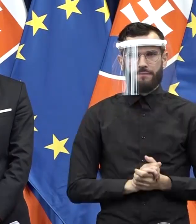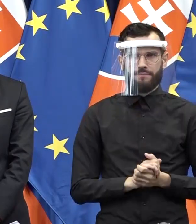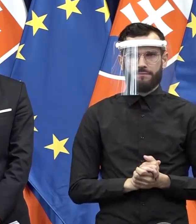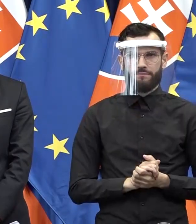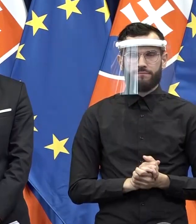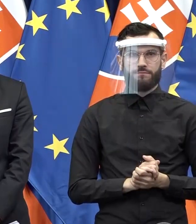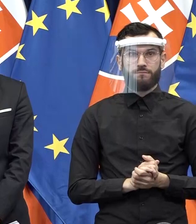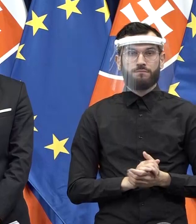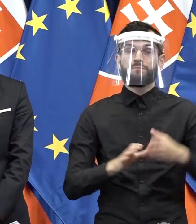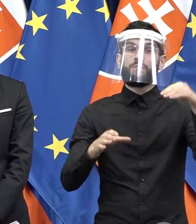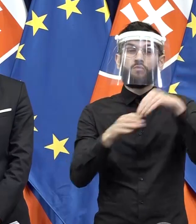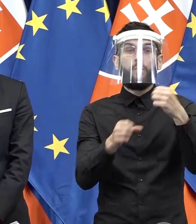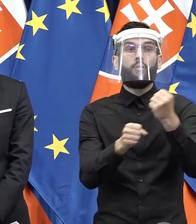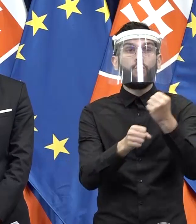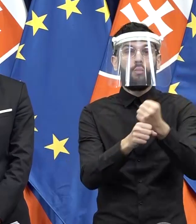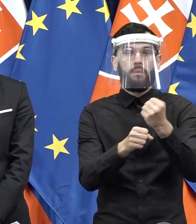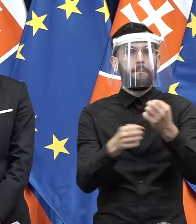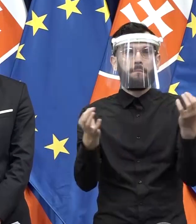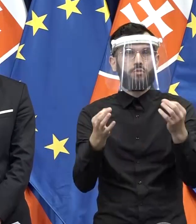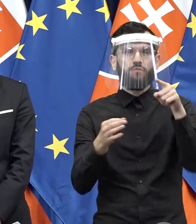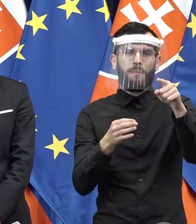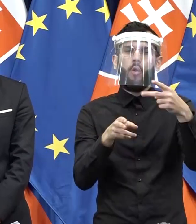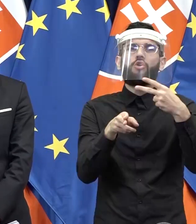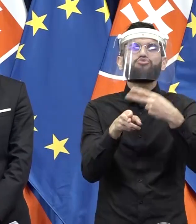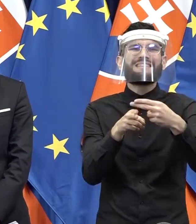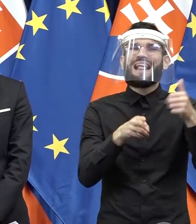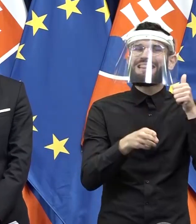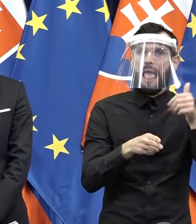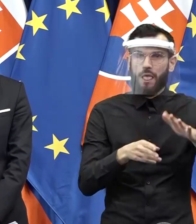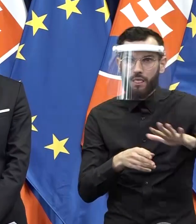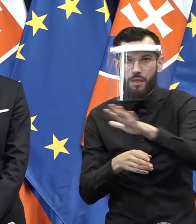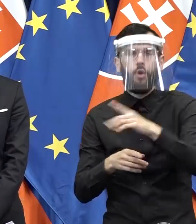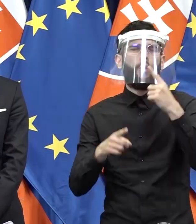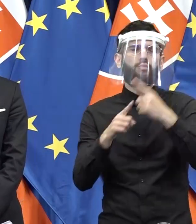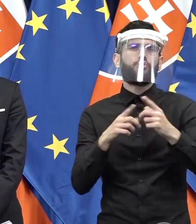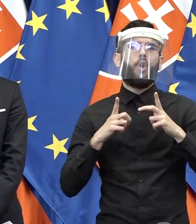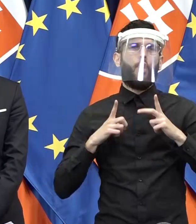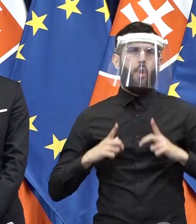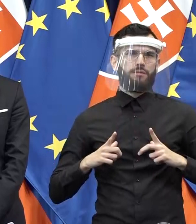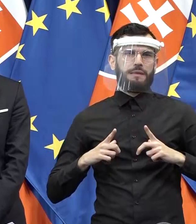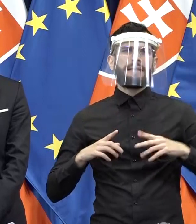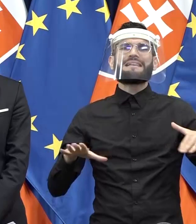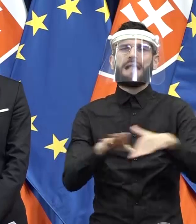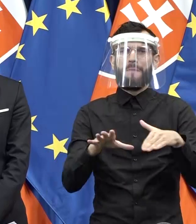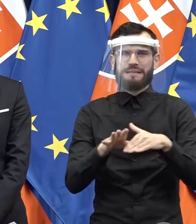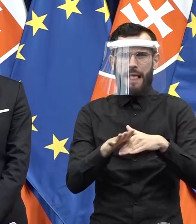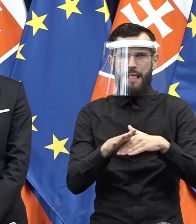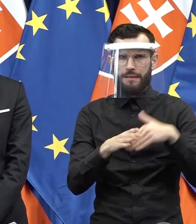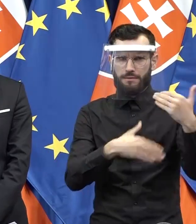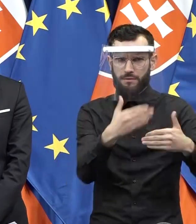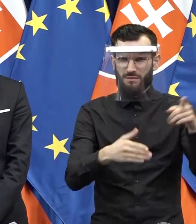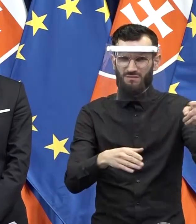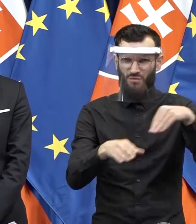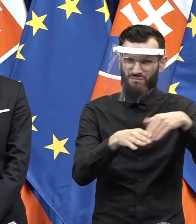s tým, aby sa teda vytvoril priestor na sanitárny deň a zároveň priestor na oddych zamestnancov týchto prevádzok,